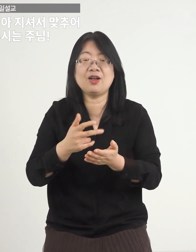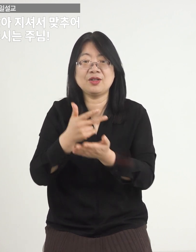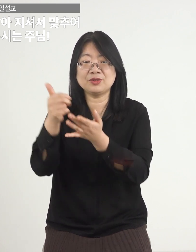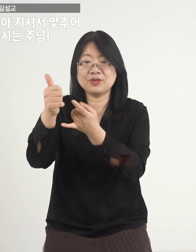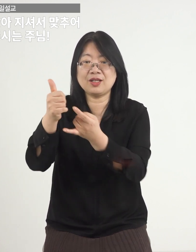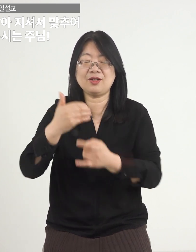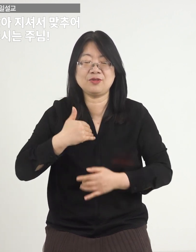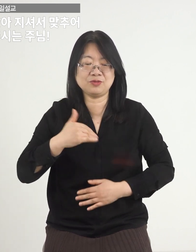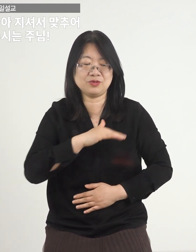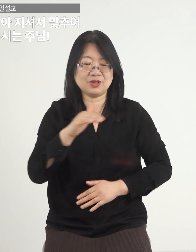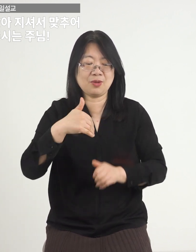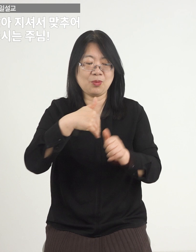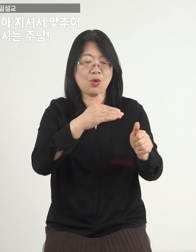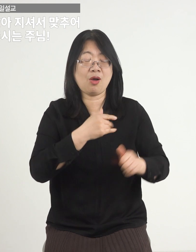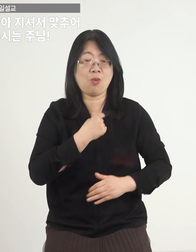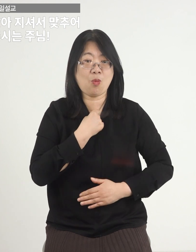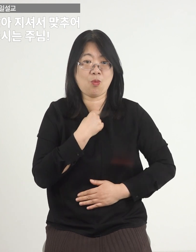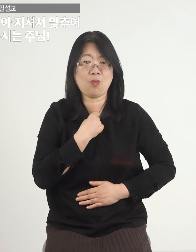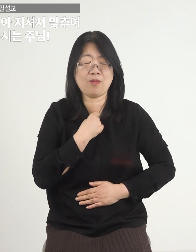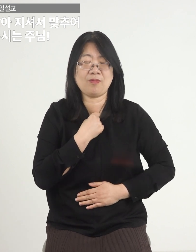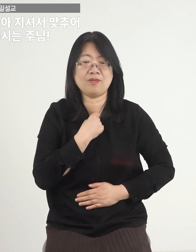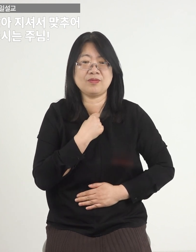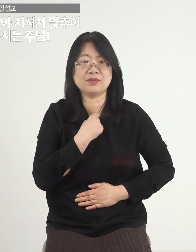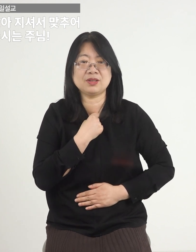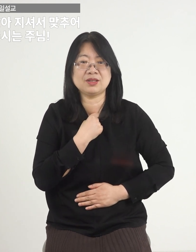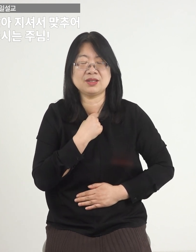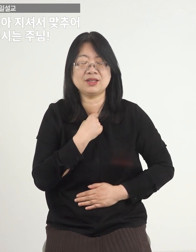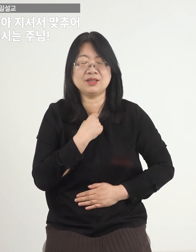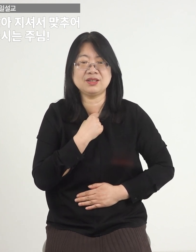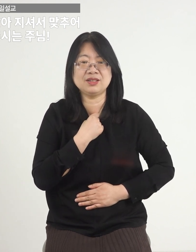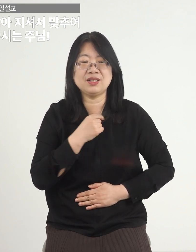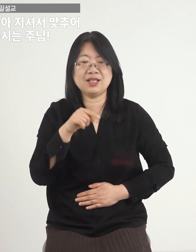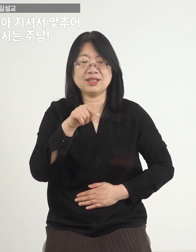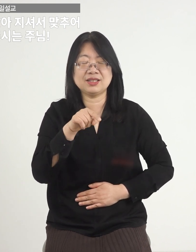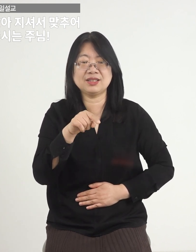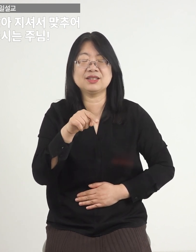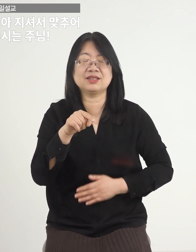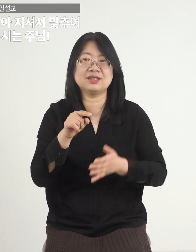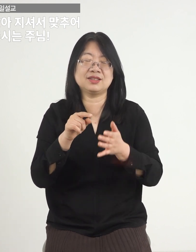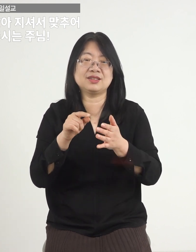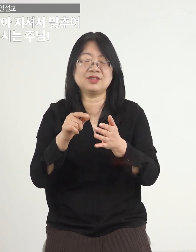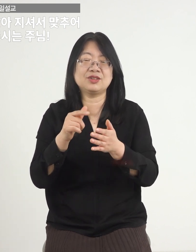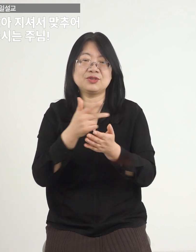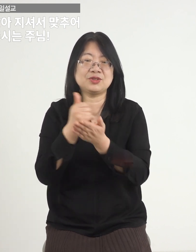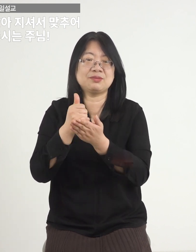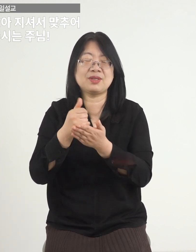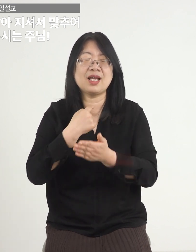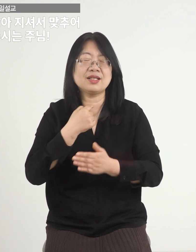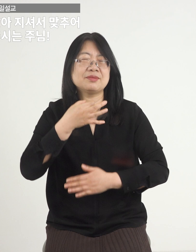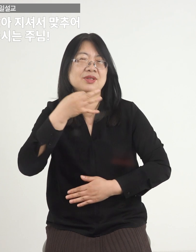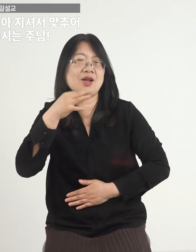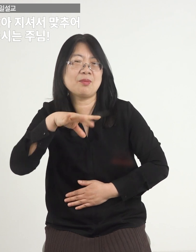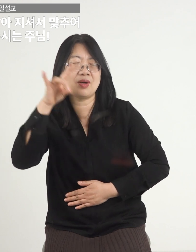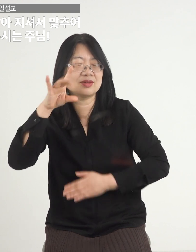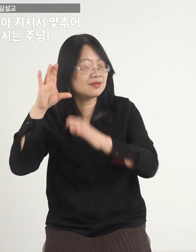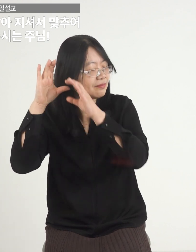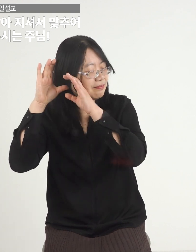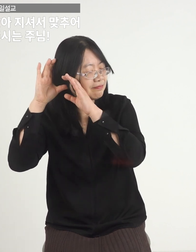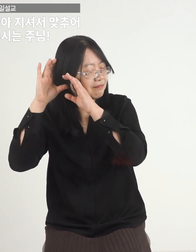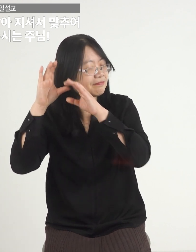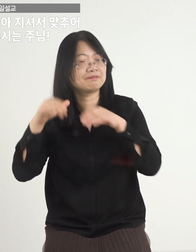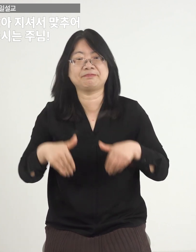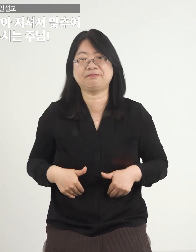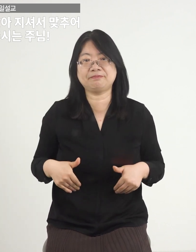주께서 우리를 보내고자 하시는 그 분의 음성에 먼저 귀를